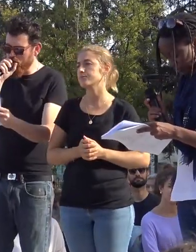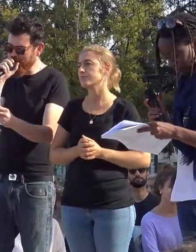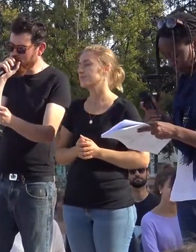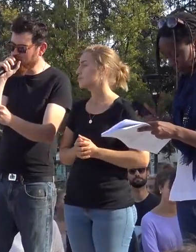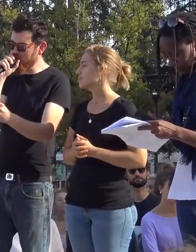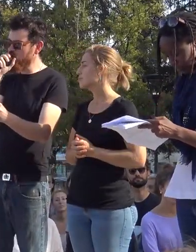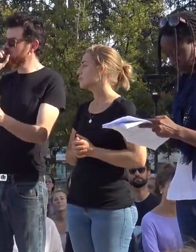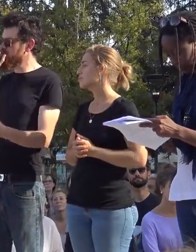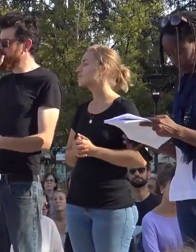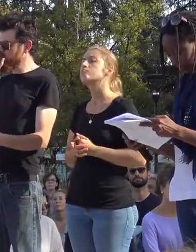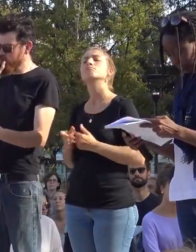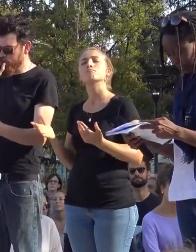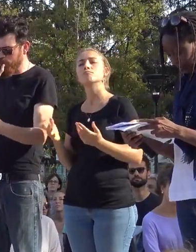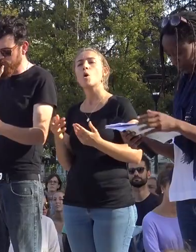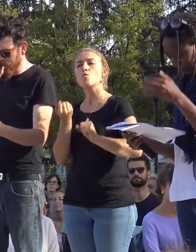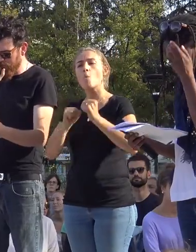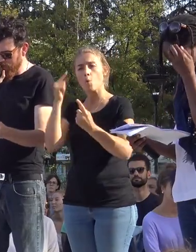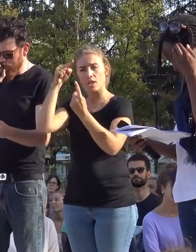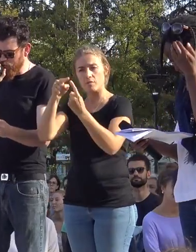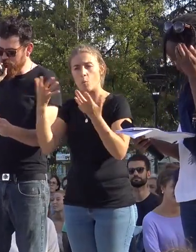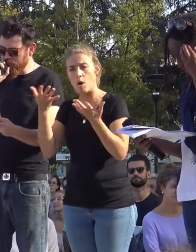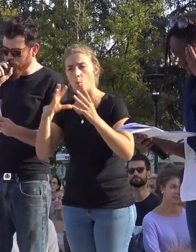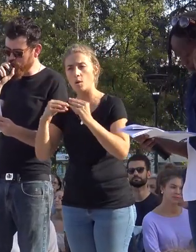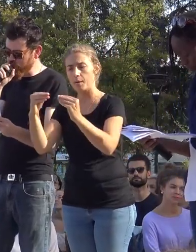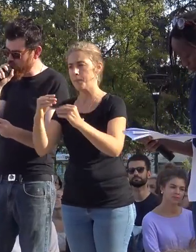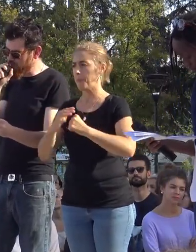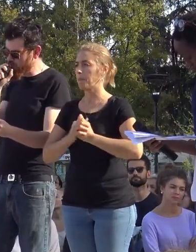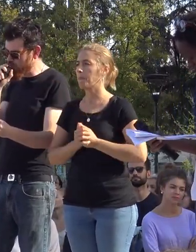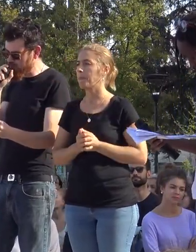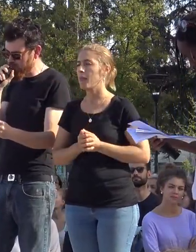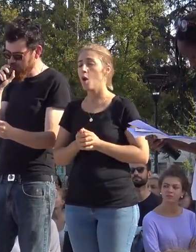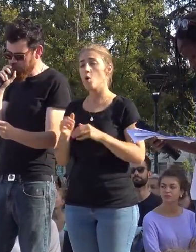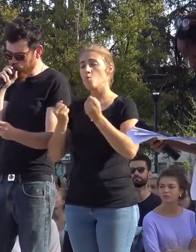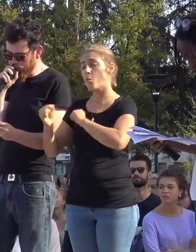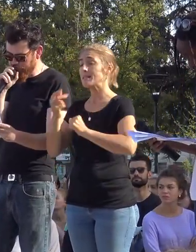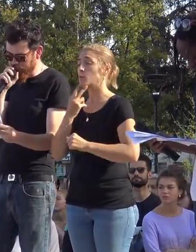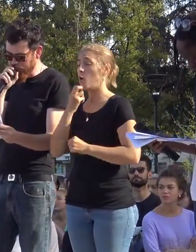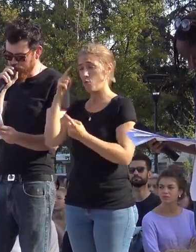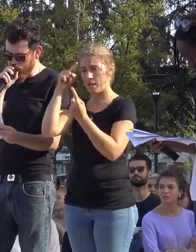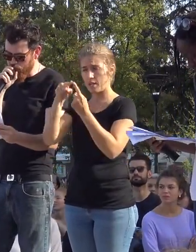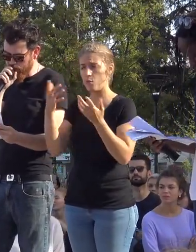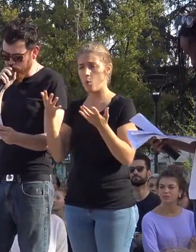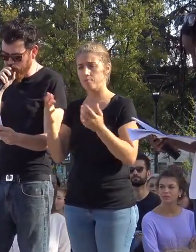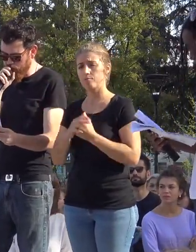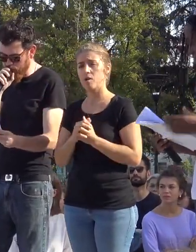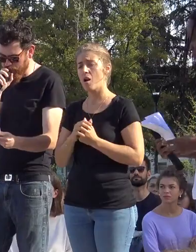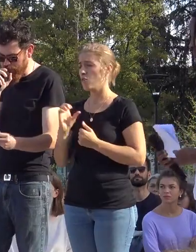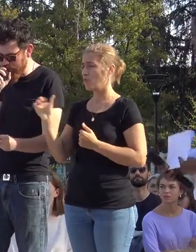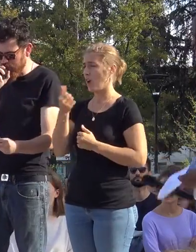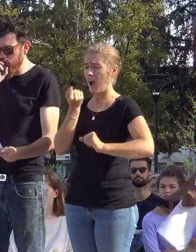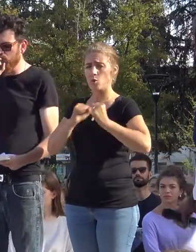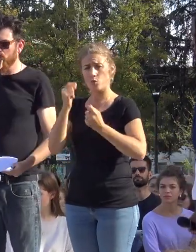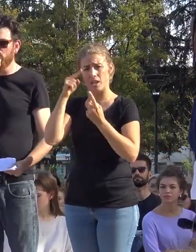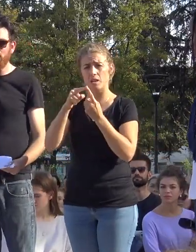Quel est concrètement l'objectif de ce mouvement ? L'objectif de ce mouvement citoyen est de tout faire pour maintenir le